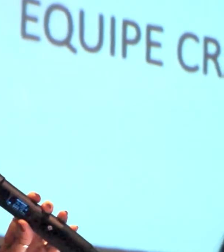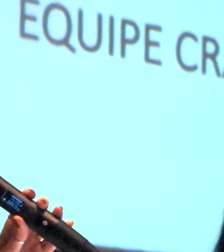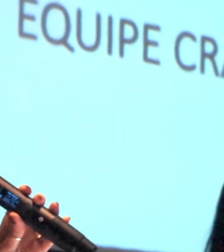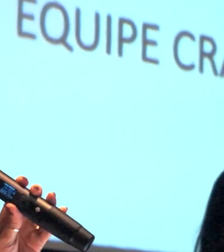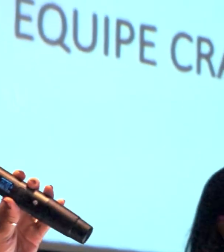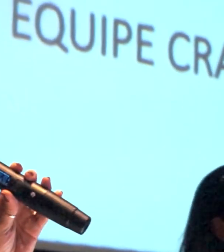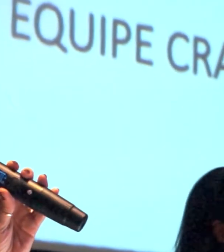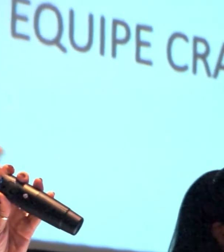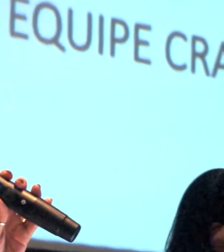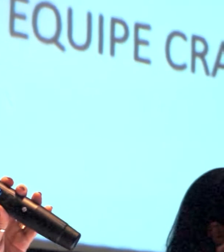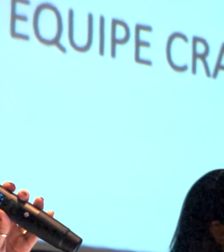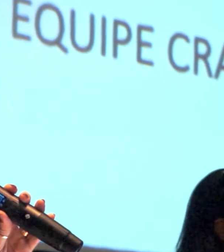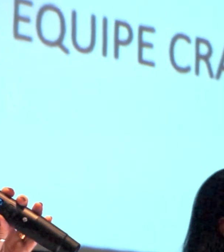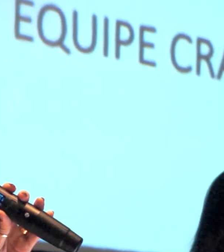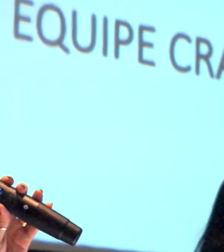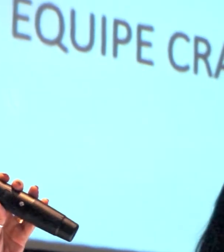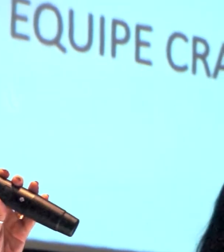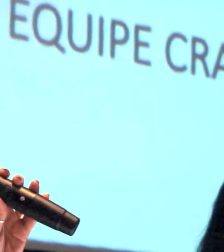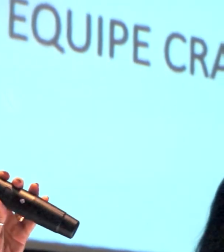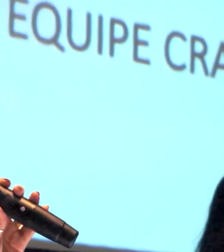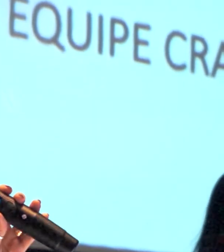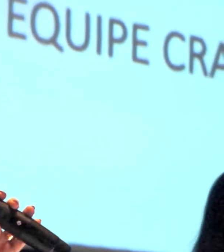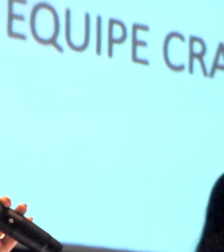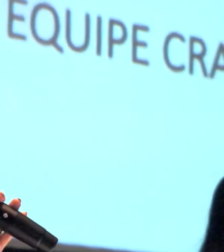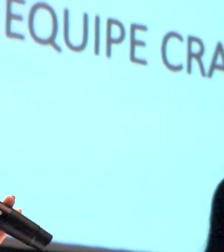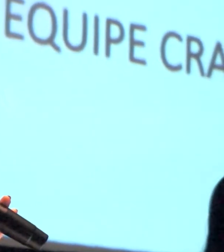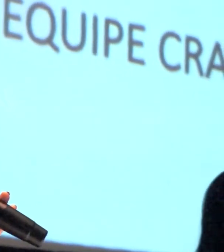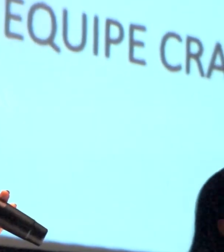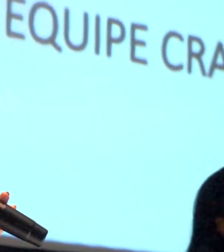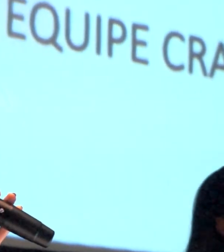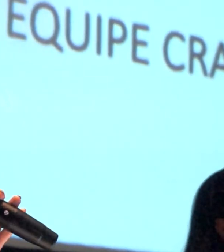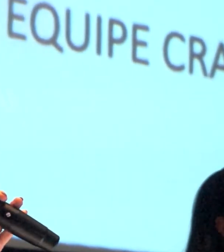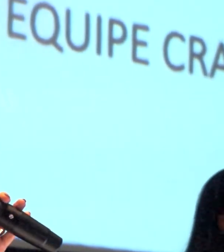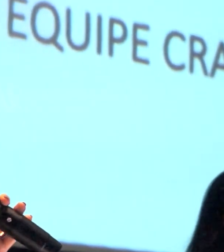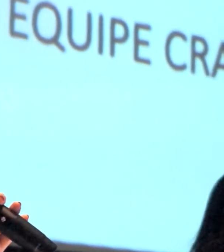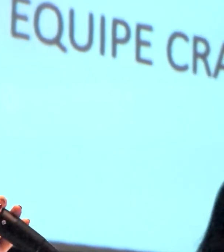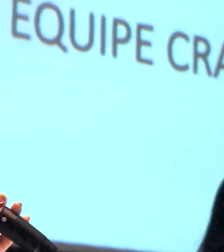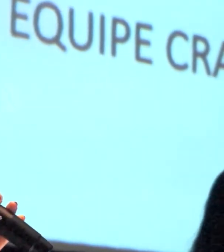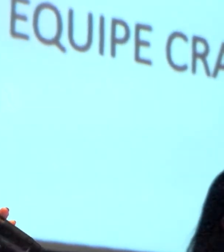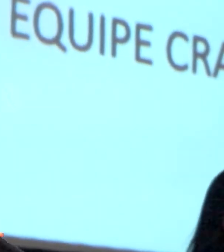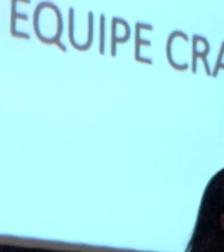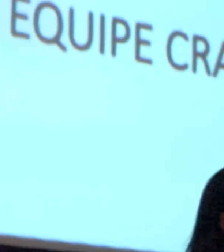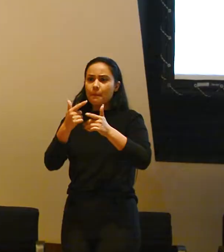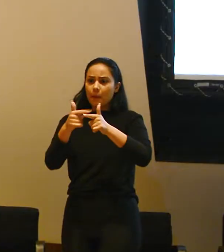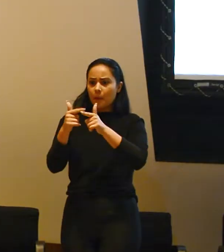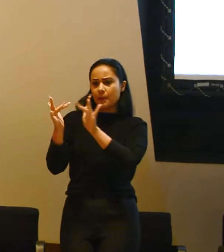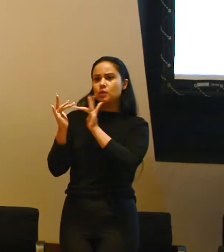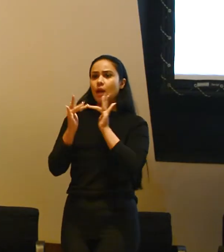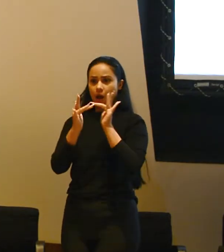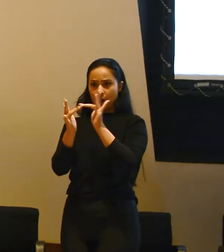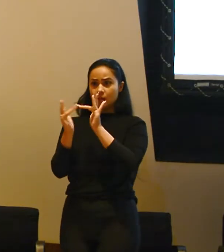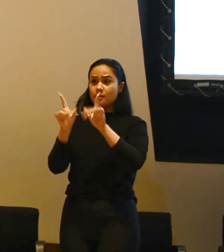reabilitação auditiva, de estimulação, né, de crianças com outros comprometimentos também associados.